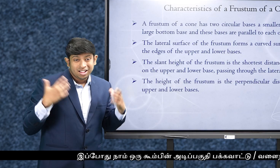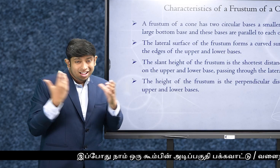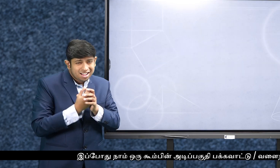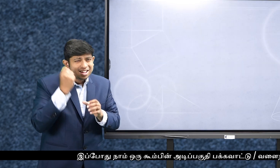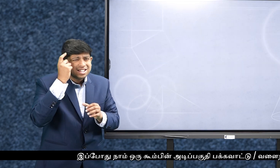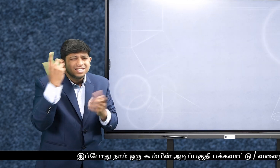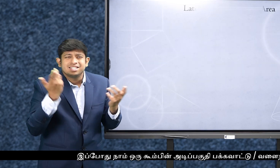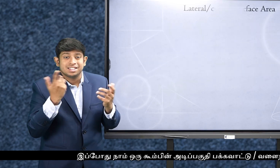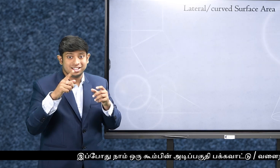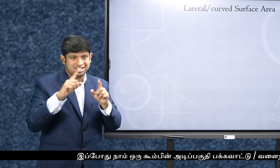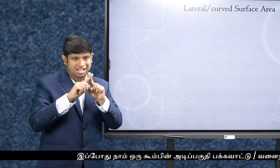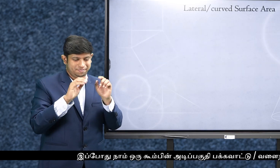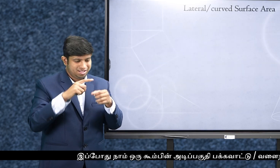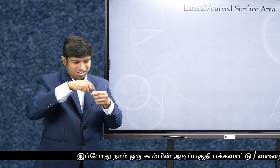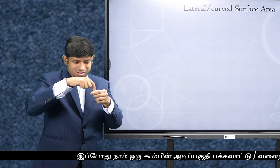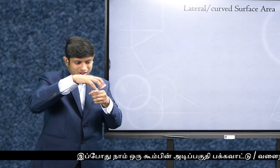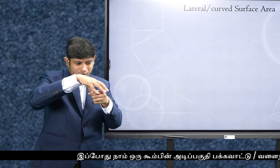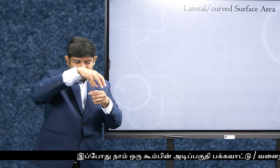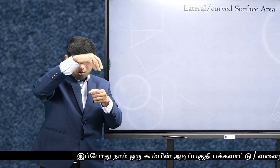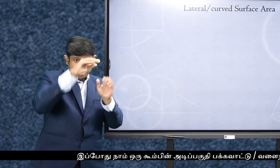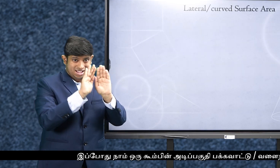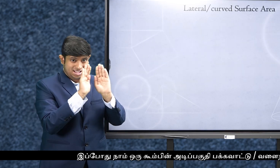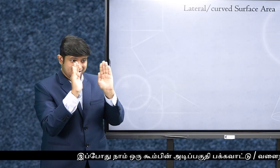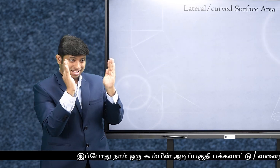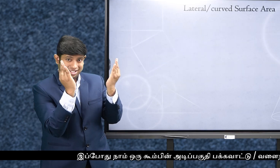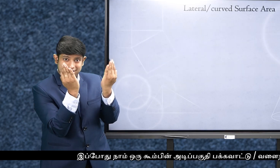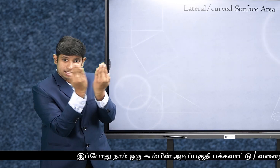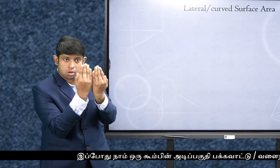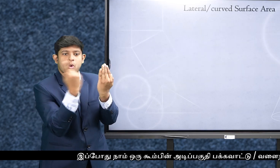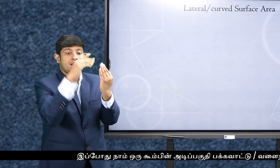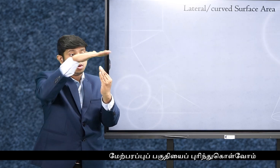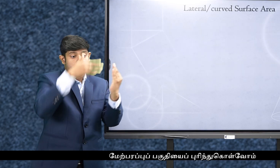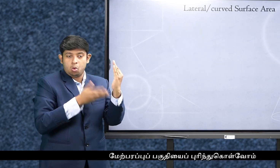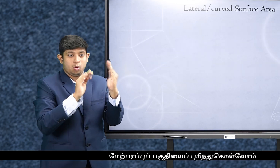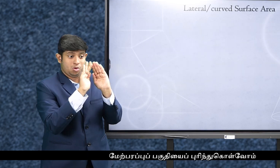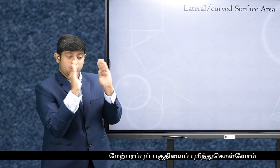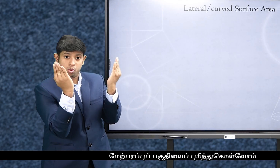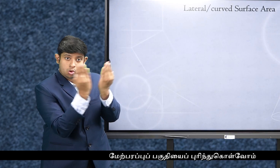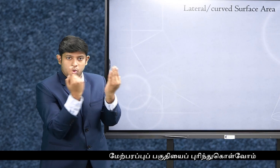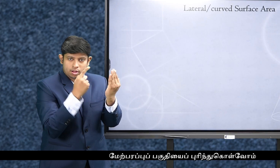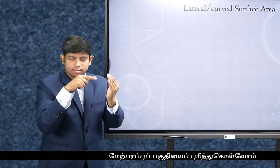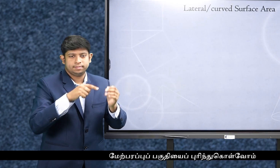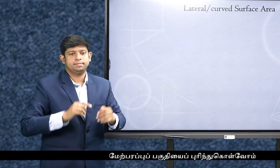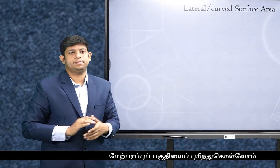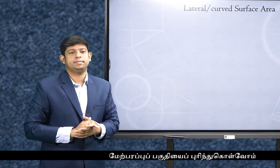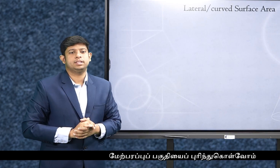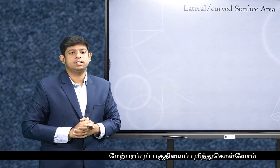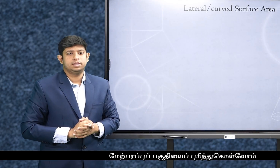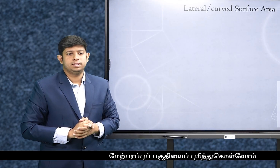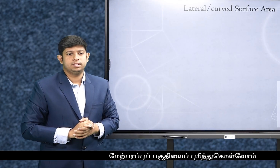இப்பொழுது நாம் ஒரு கூம்பின் அடிகண்டம் பக்கவாட்டு, அதாவது வளைந்த மேற்பரப்பு பகுதியை புரிந்து கொள்வோம்.